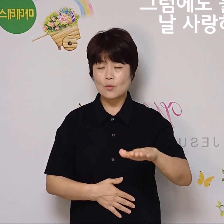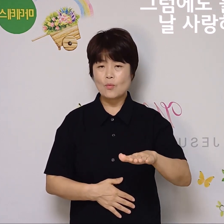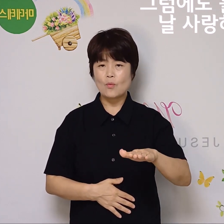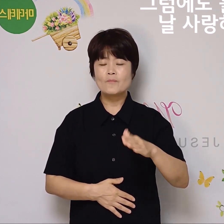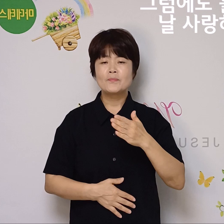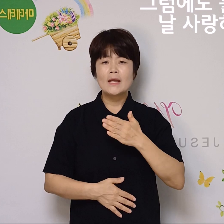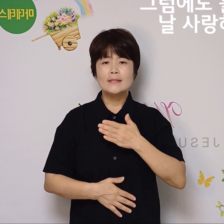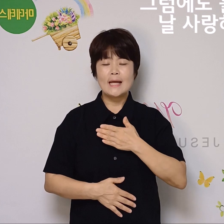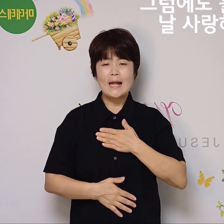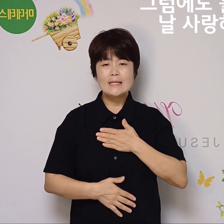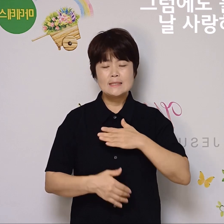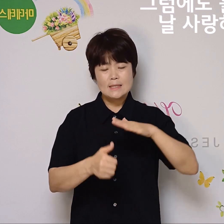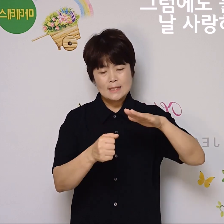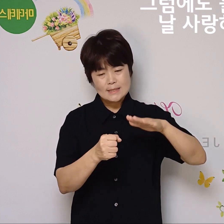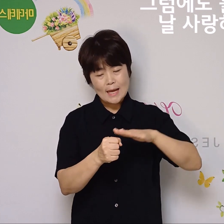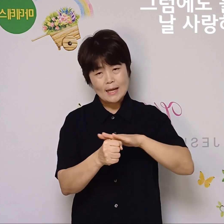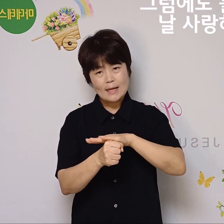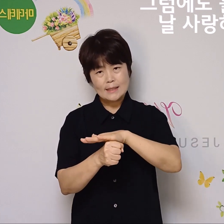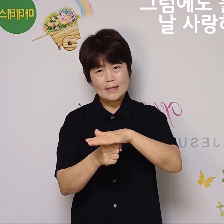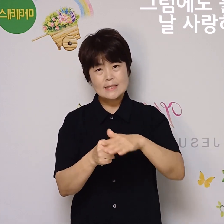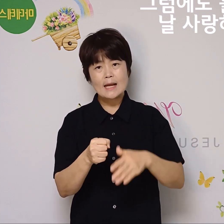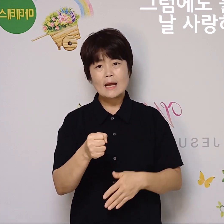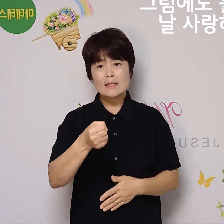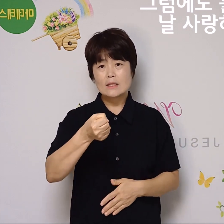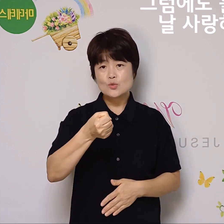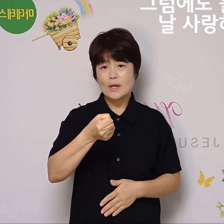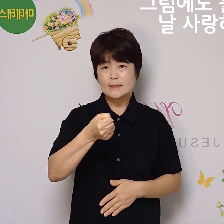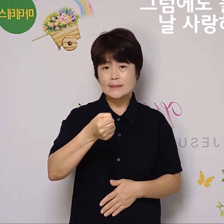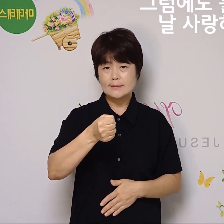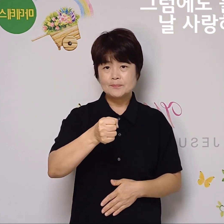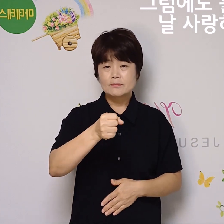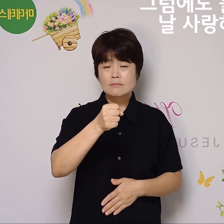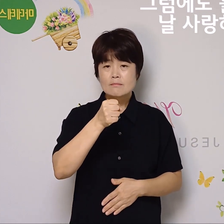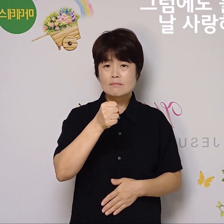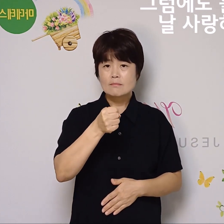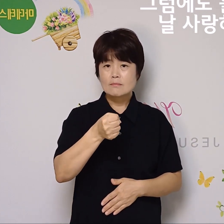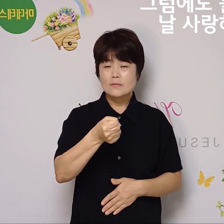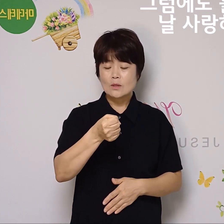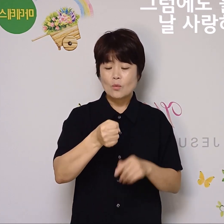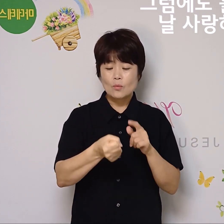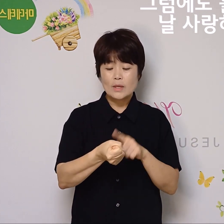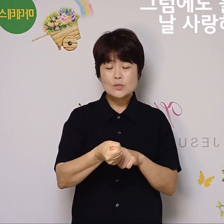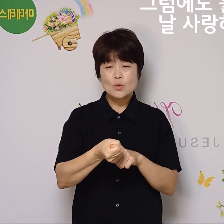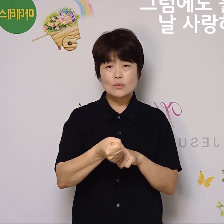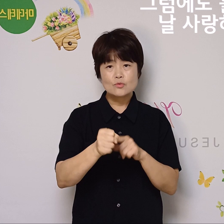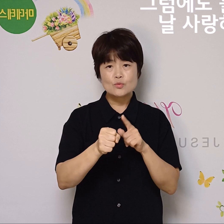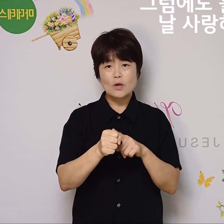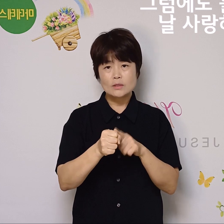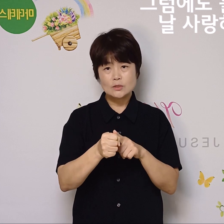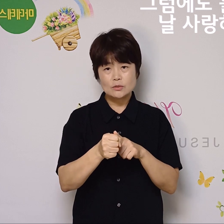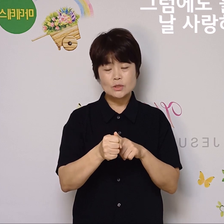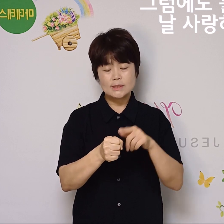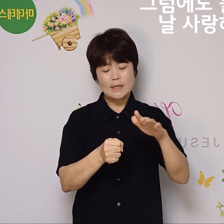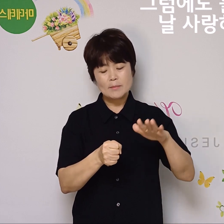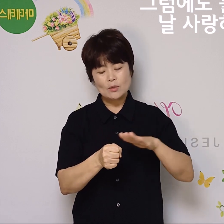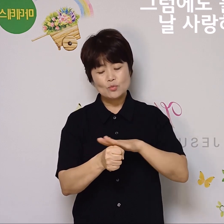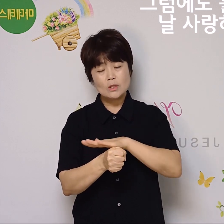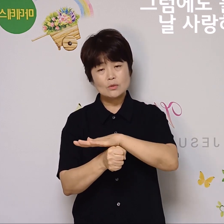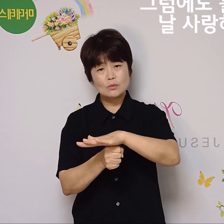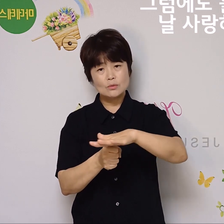불구하고 날 사랑하다 수화는 왼손 주먹을 주신 다음에 위로